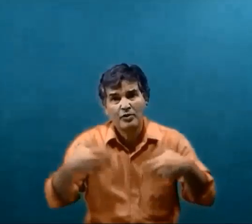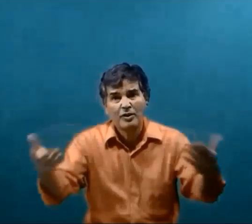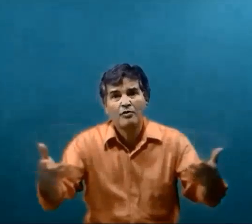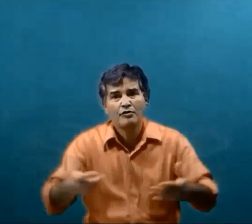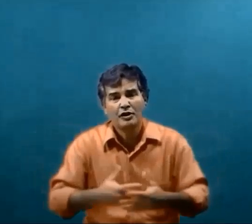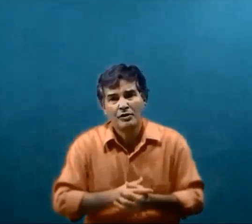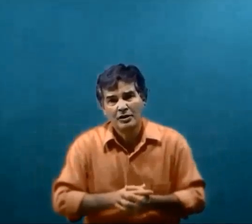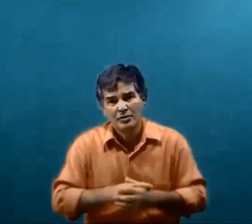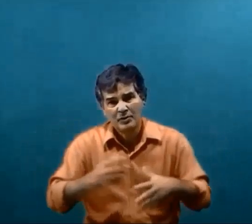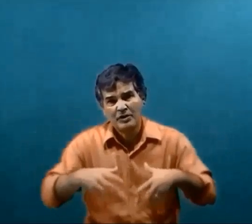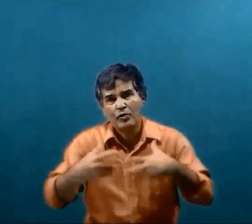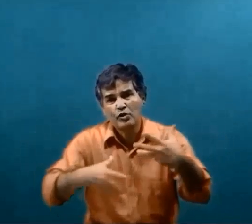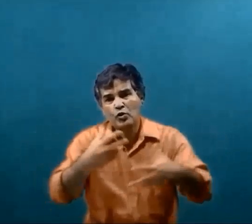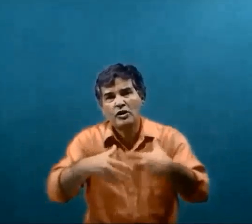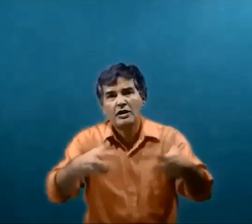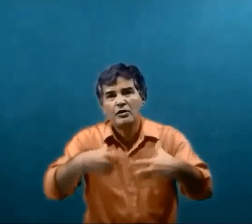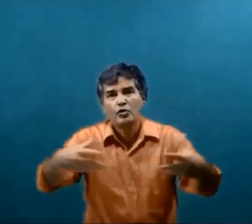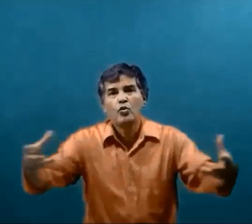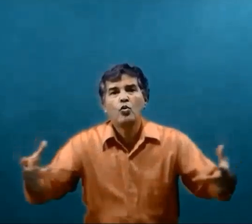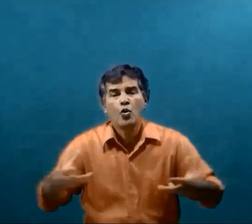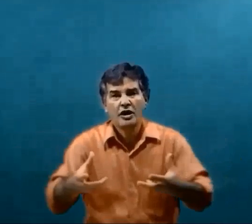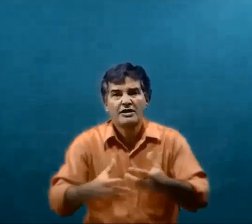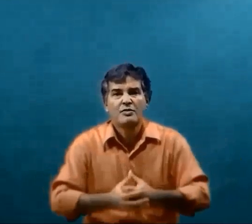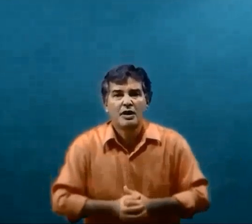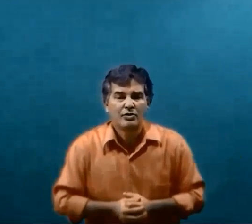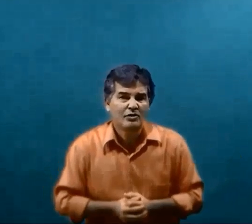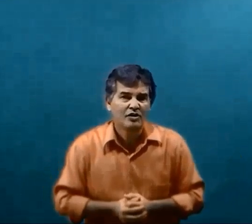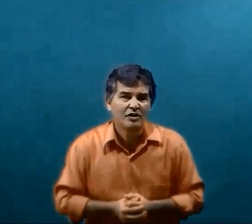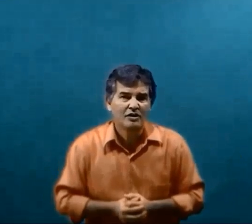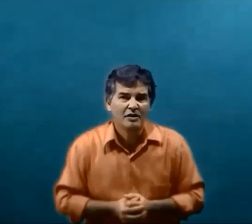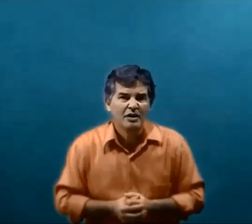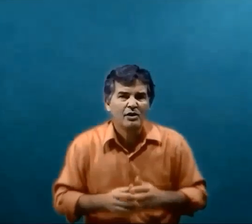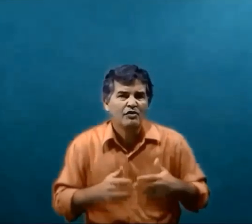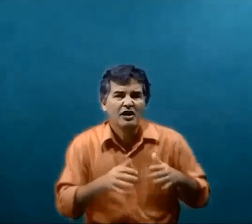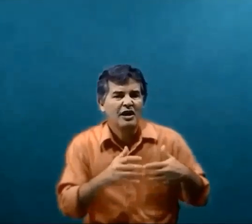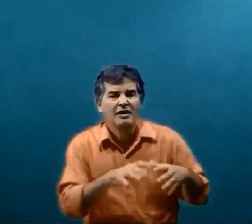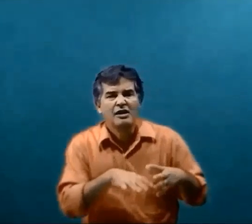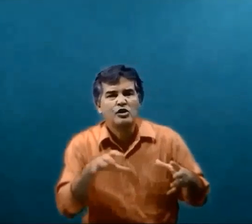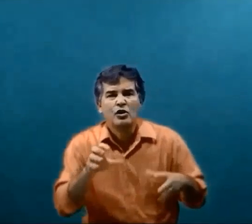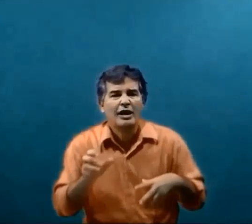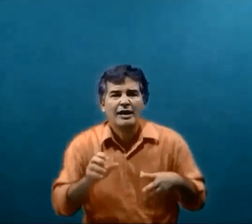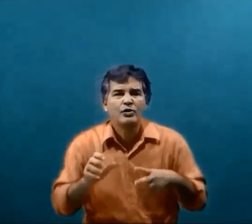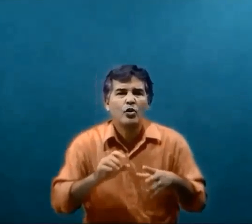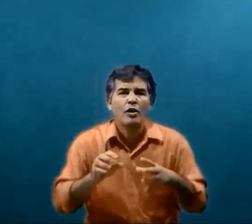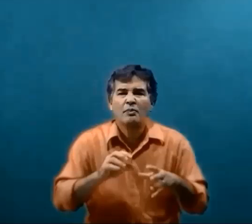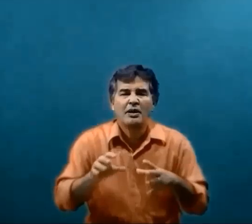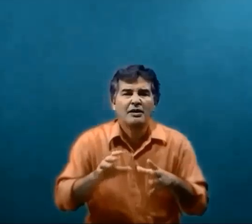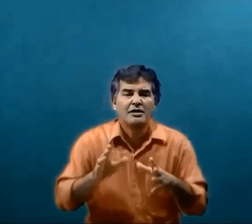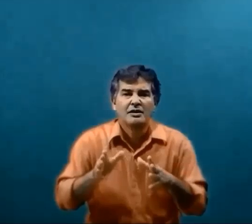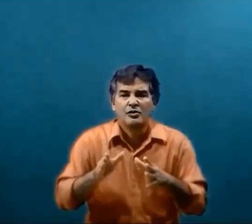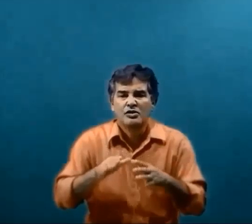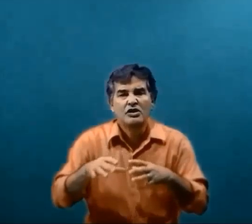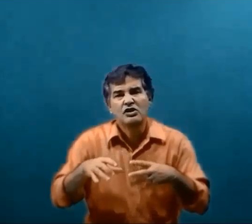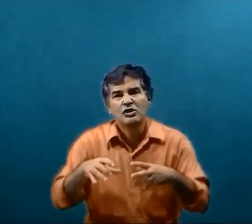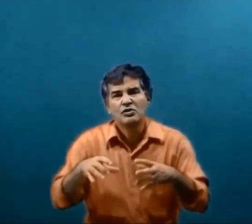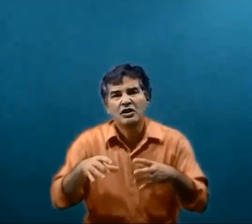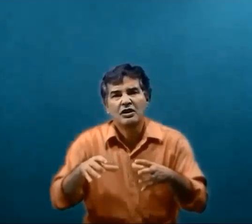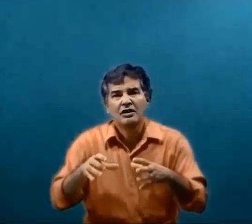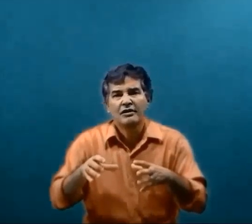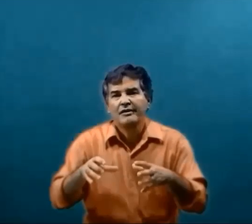educar um filho, para poder construir todo um conhecimento de vida e não ficar isolado ou apenas no sentido de que